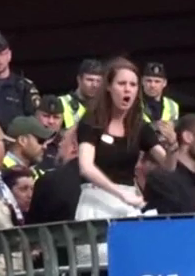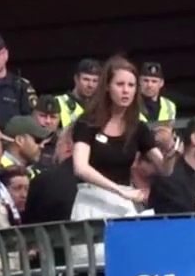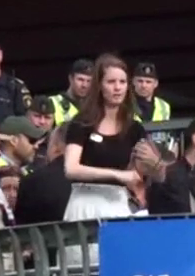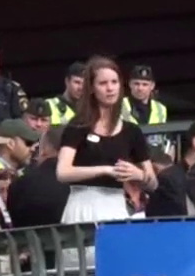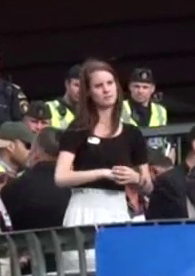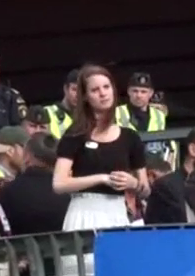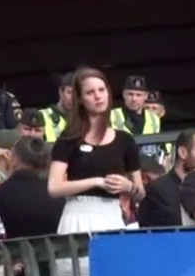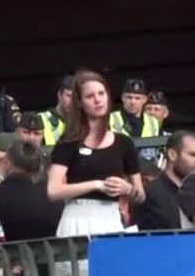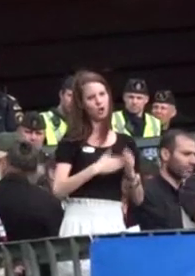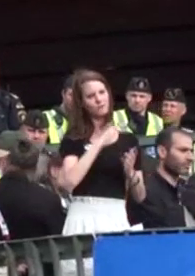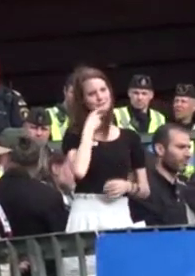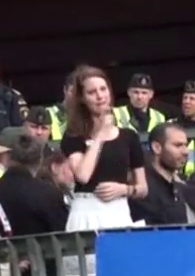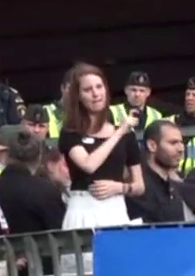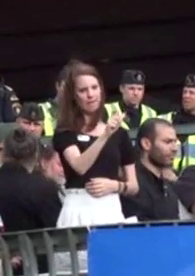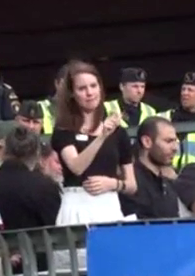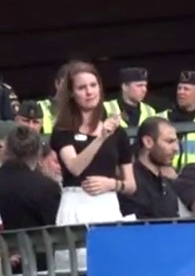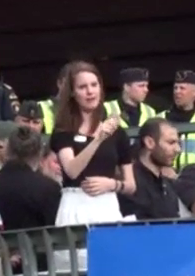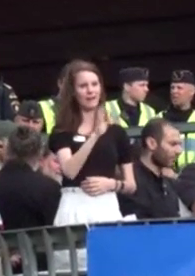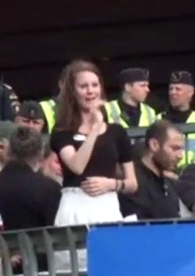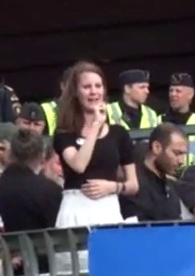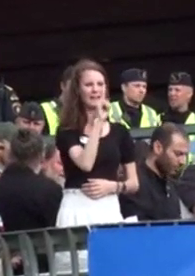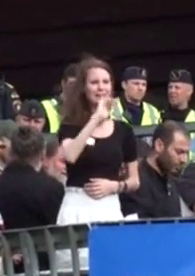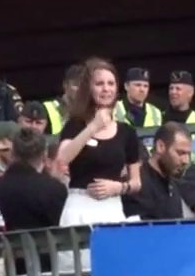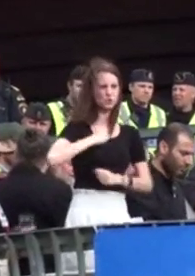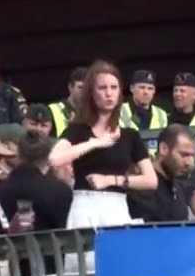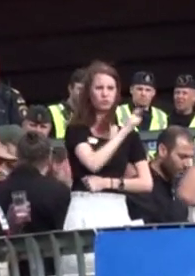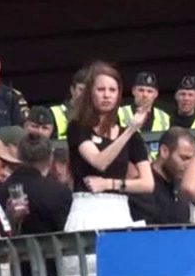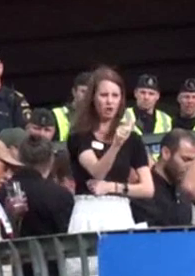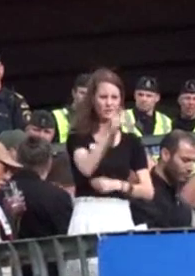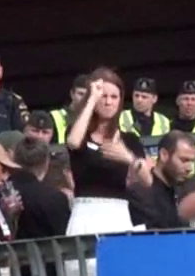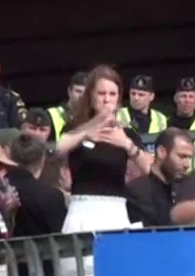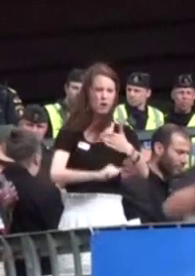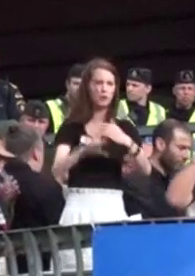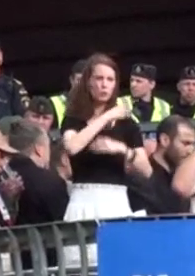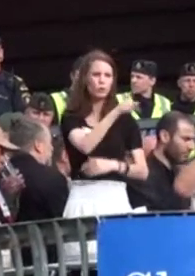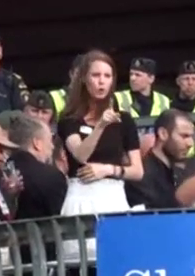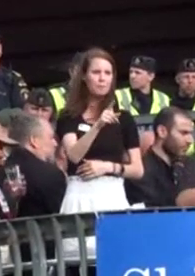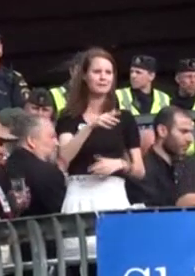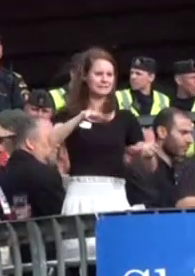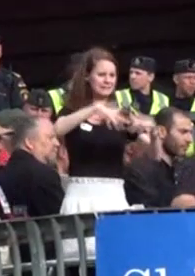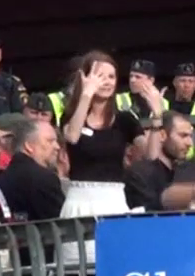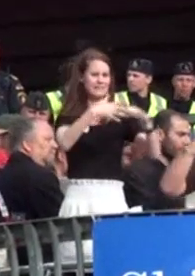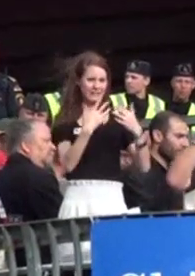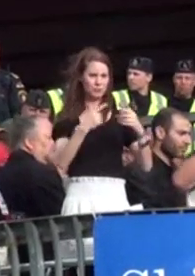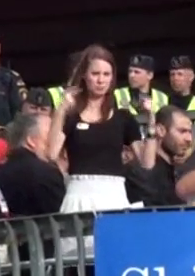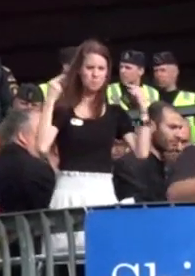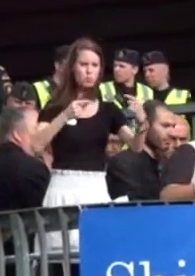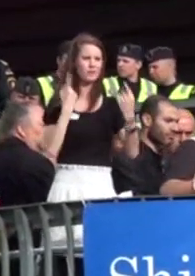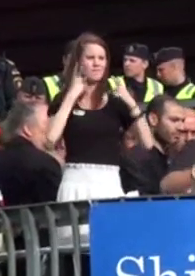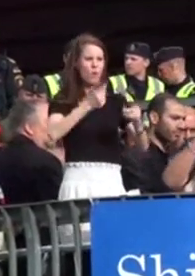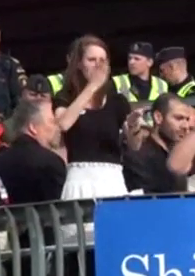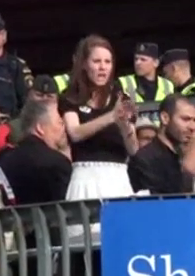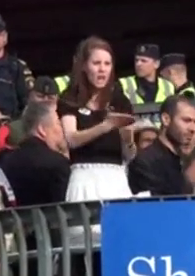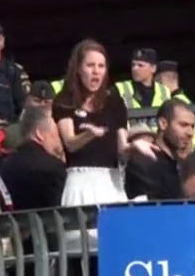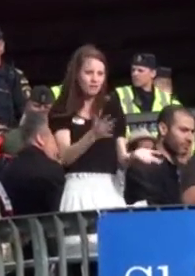mördades av israeliska elitsoldater när de i strid med folkrätten